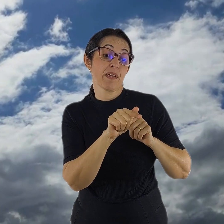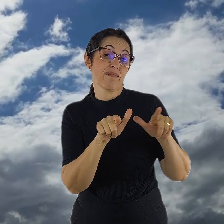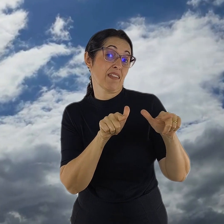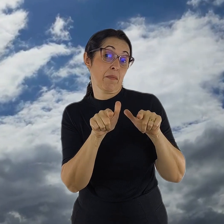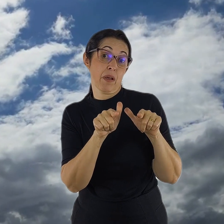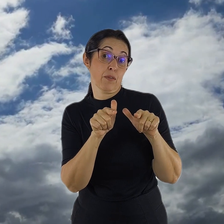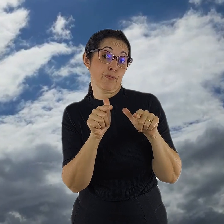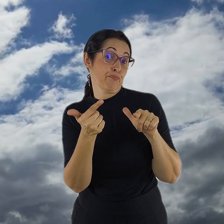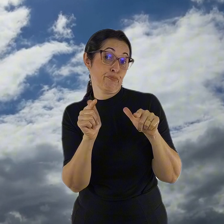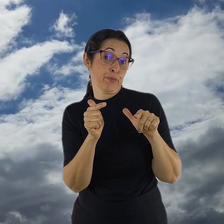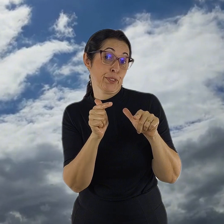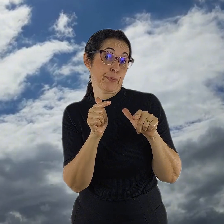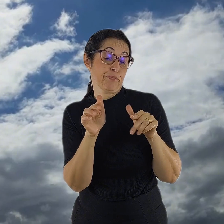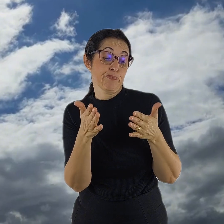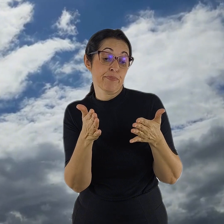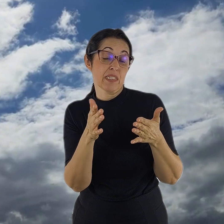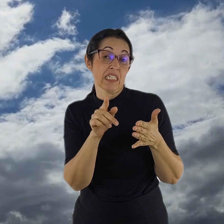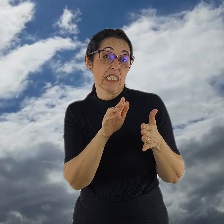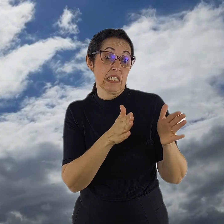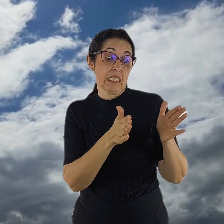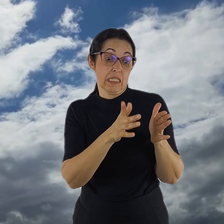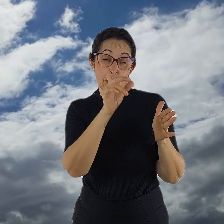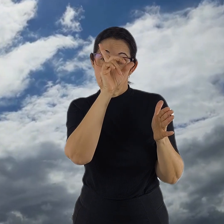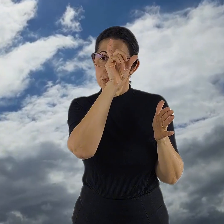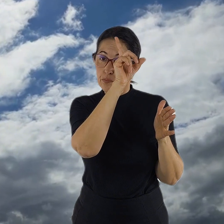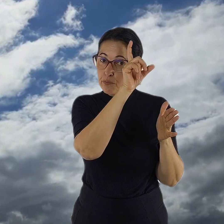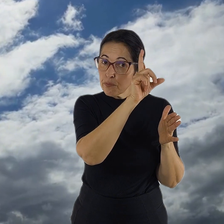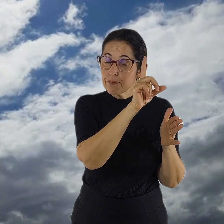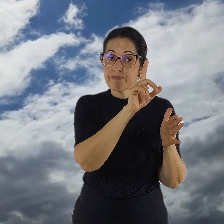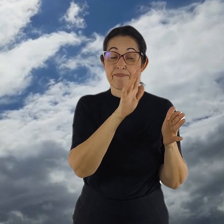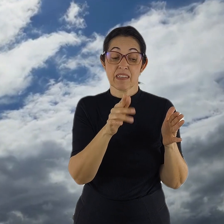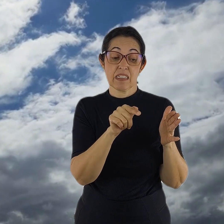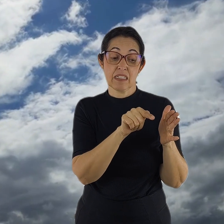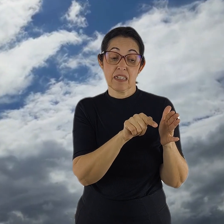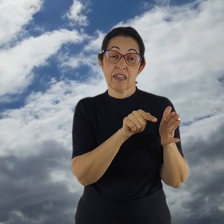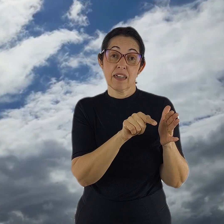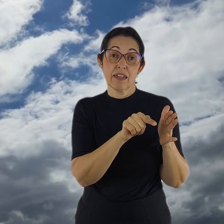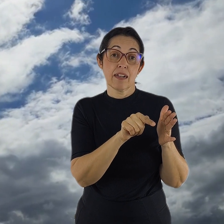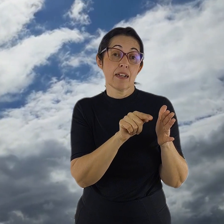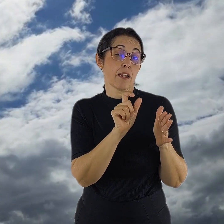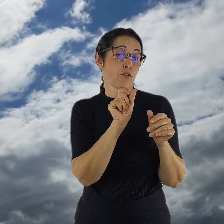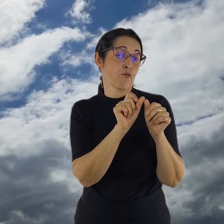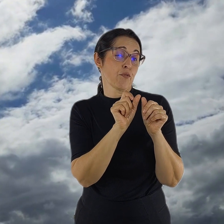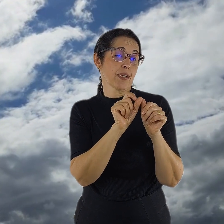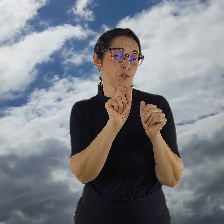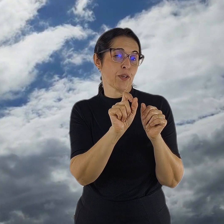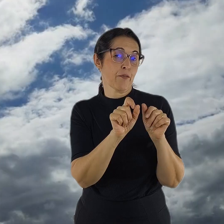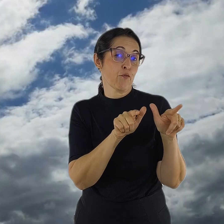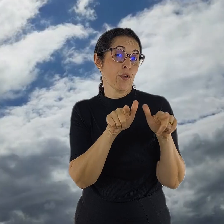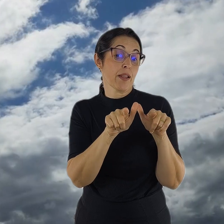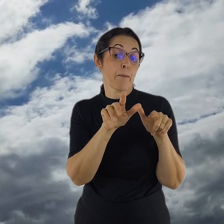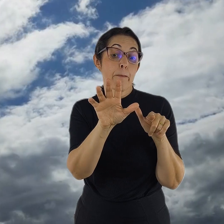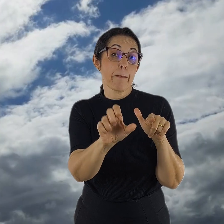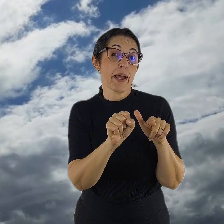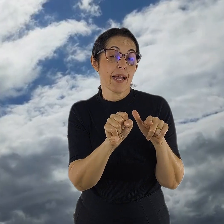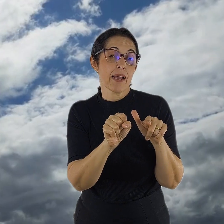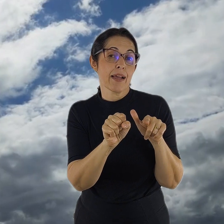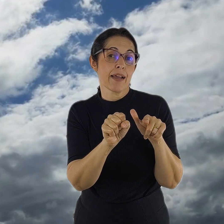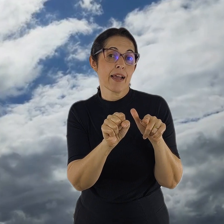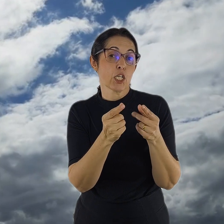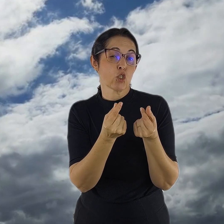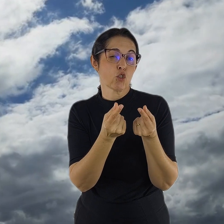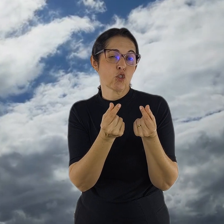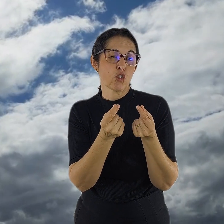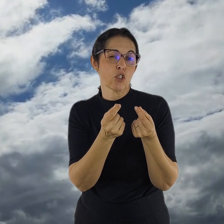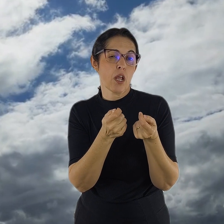está desempregado, e nessa fase difícil, ele começou a trabalhar e a